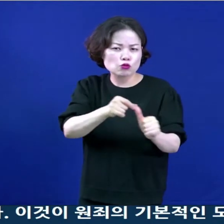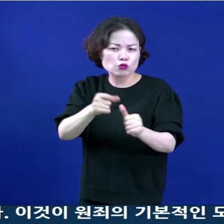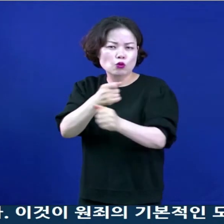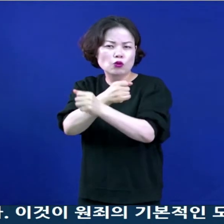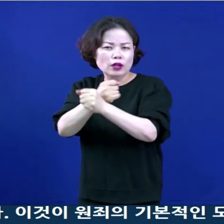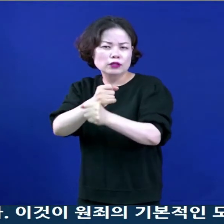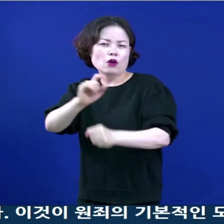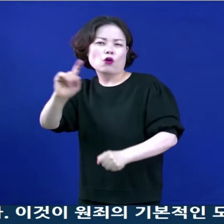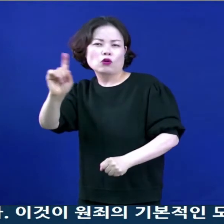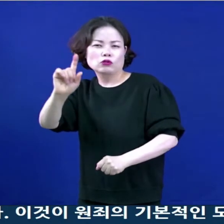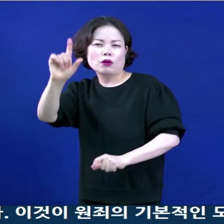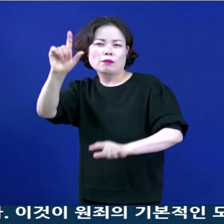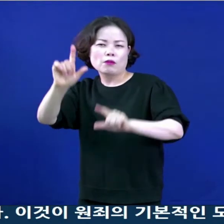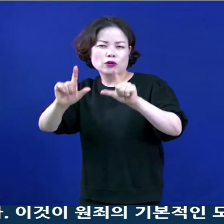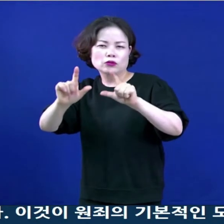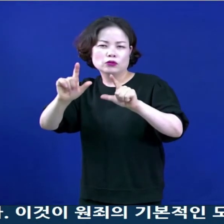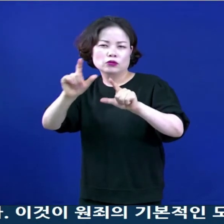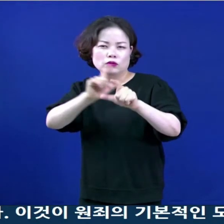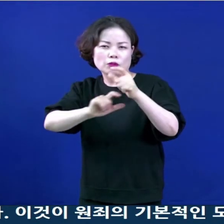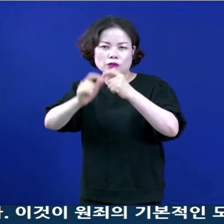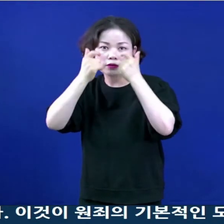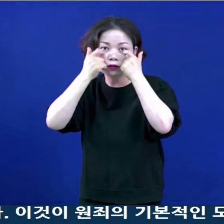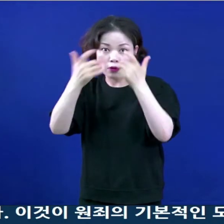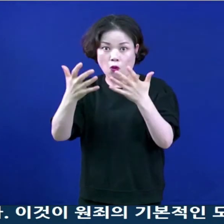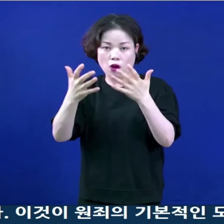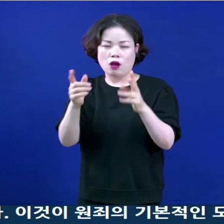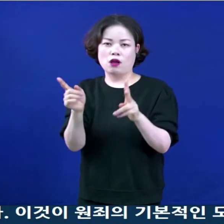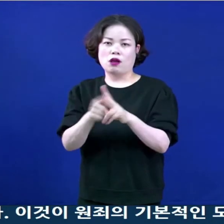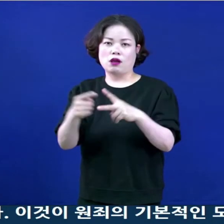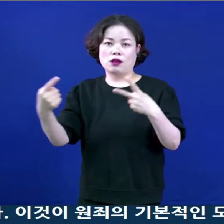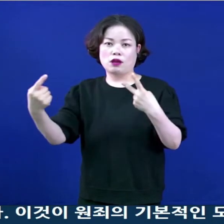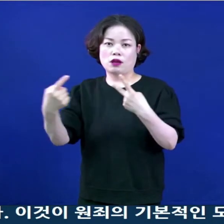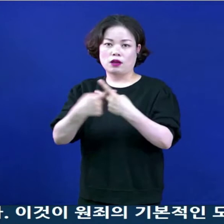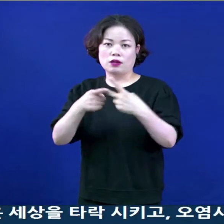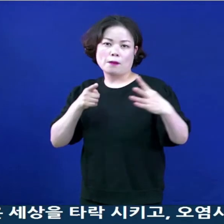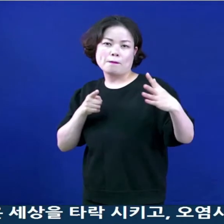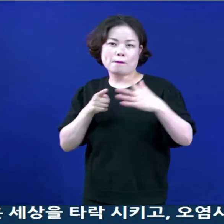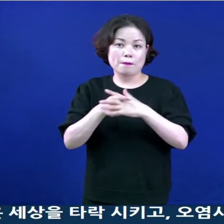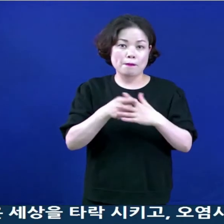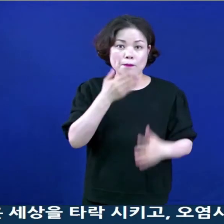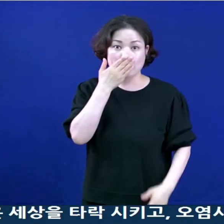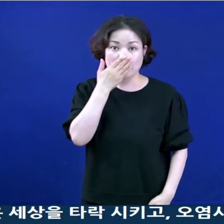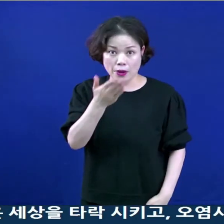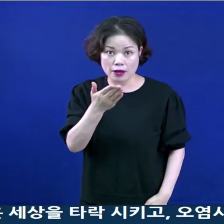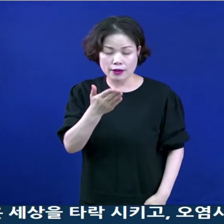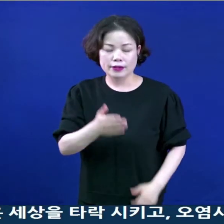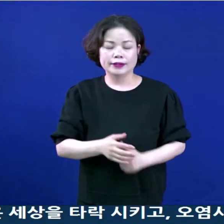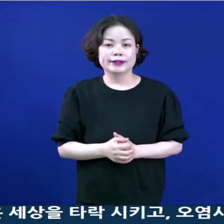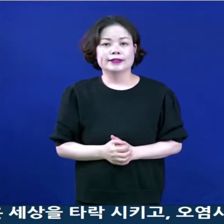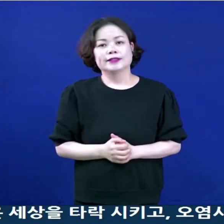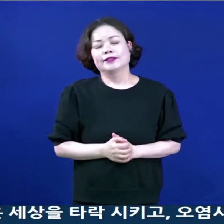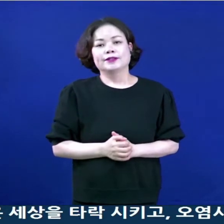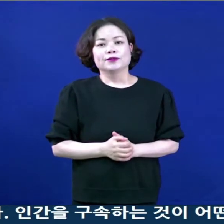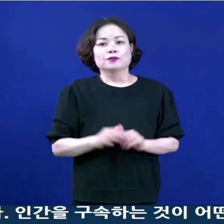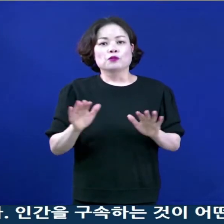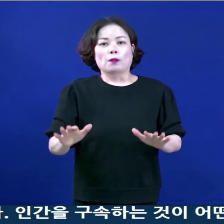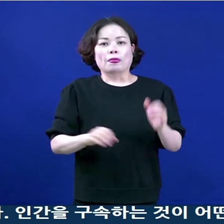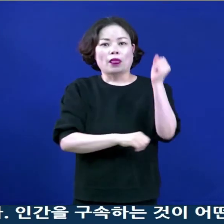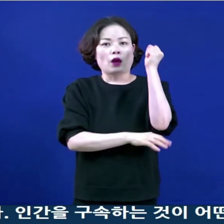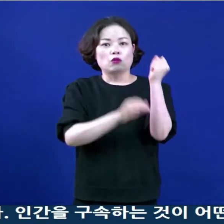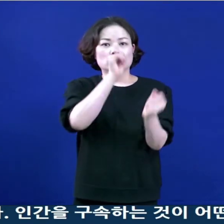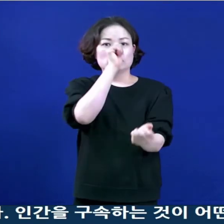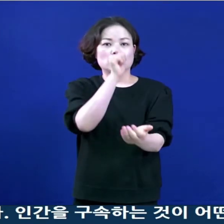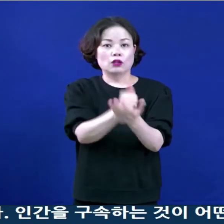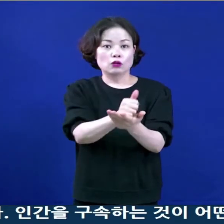어떤 모습인지를 조금 더 정확하게 이해할 수 있게 되는 것이지요. 자, 이제 원죄의